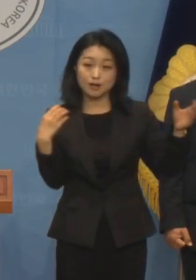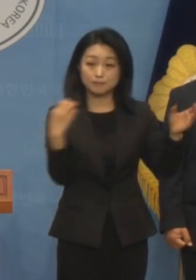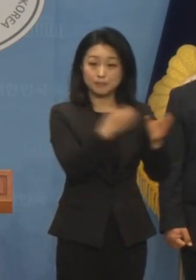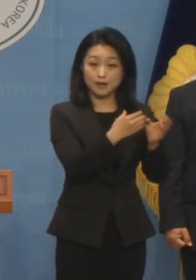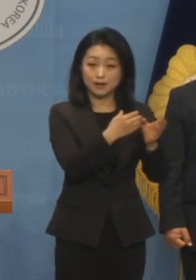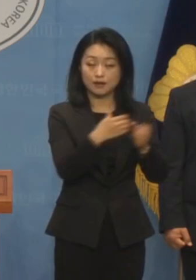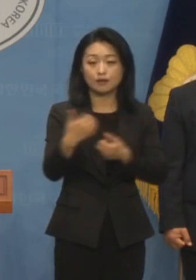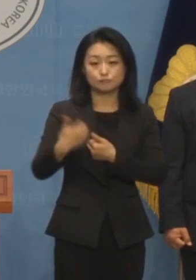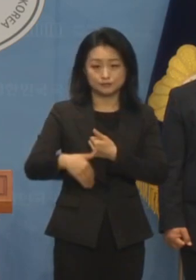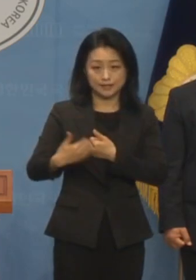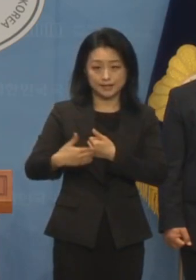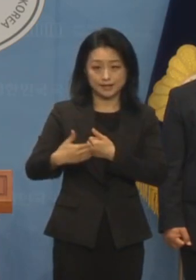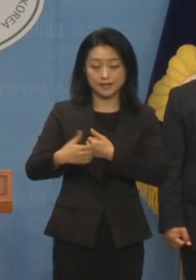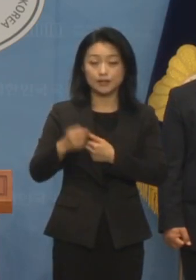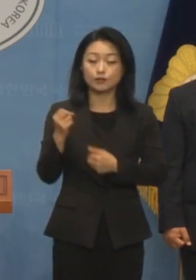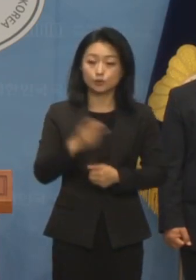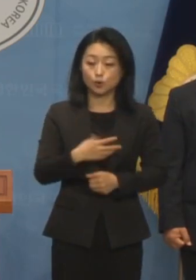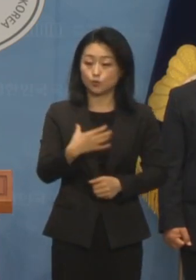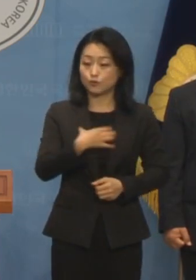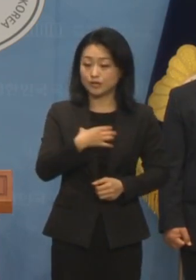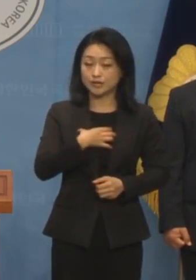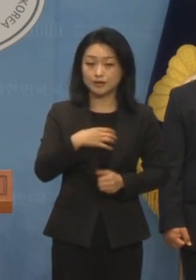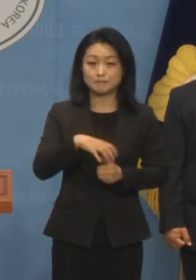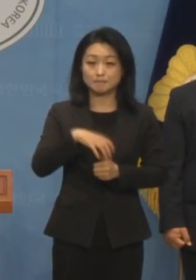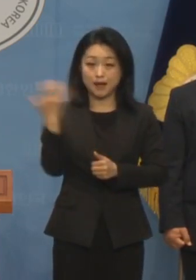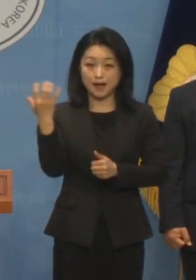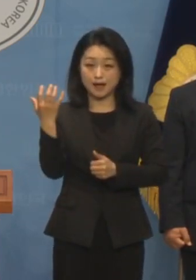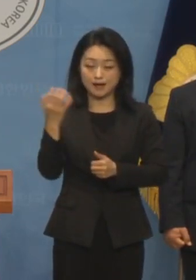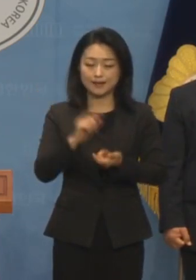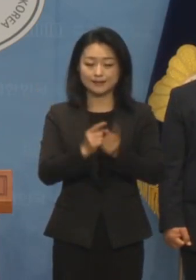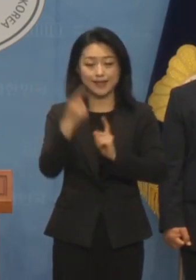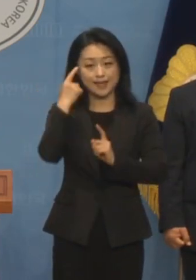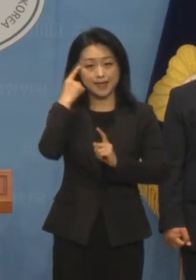것을, 그리고 각종 위기에서 벗어날 대안을